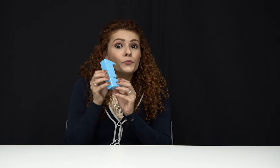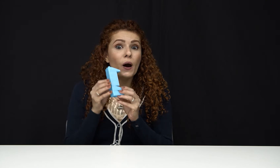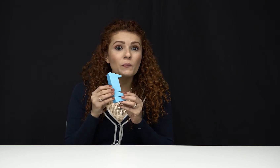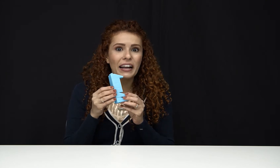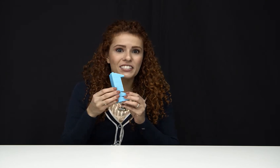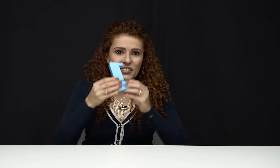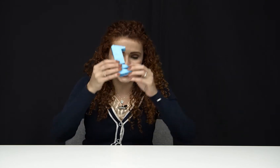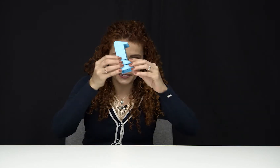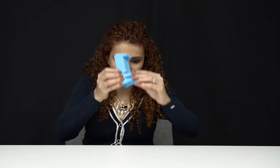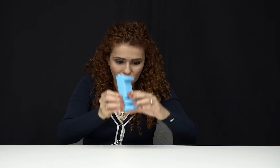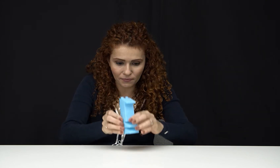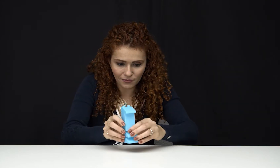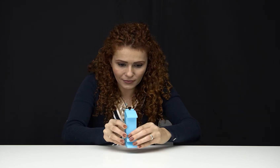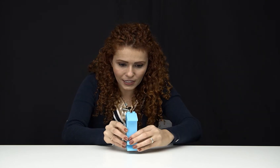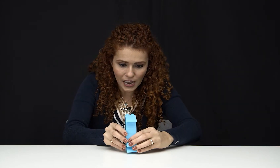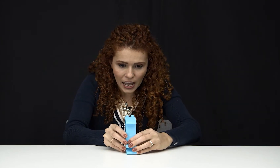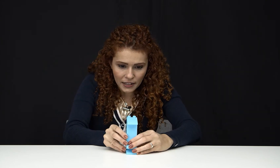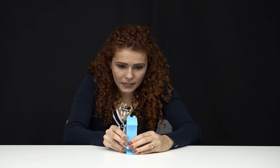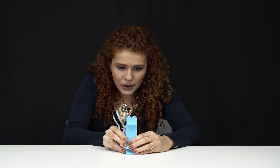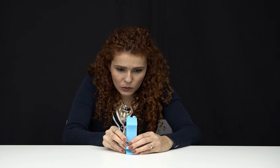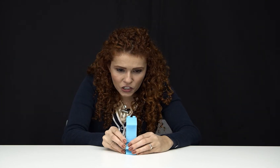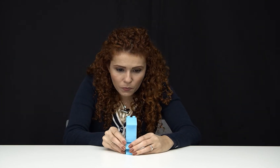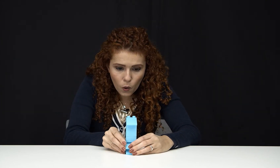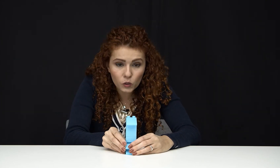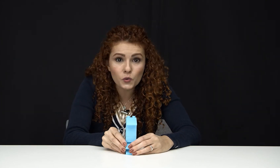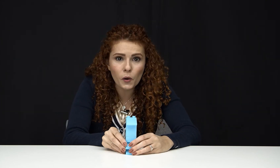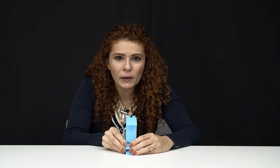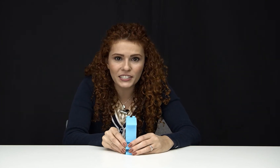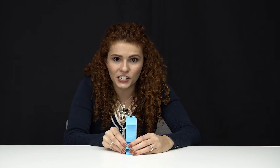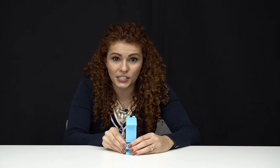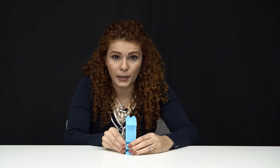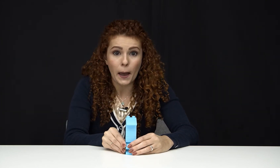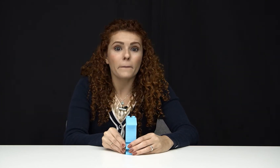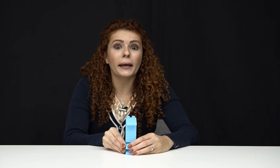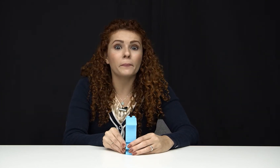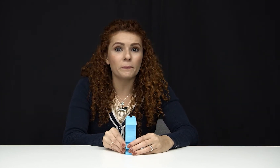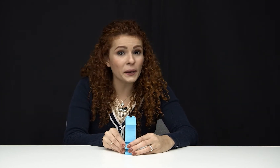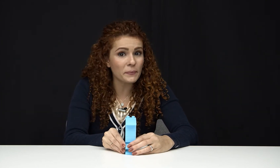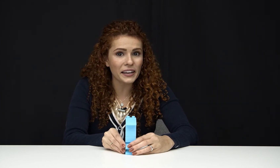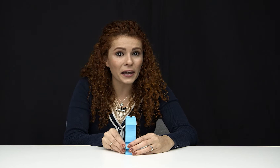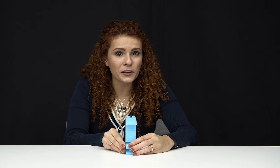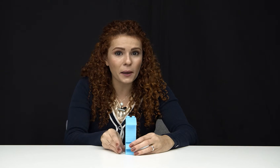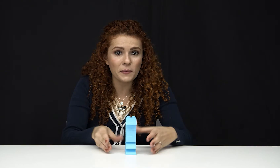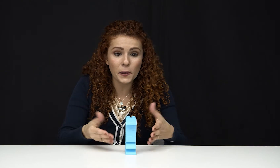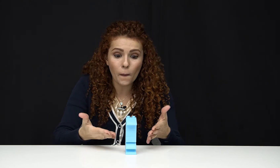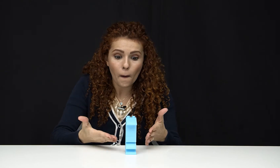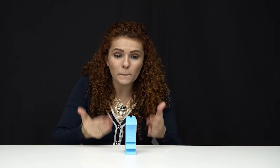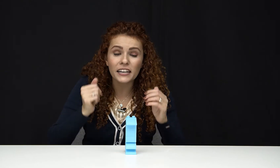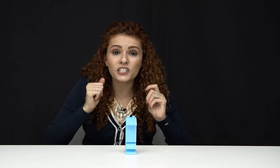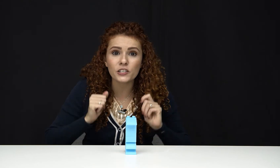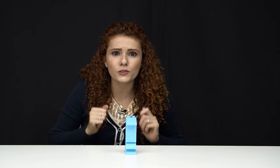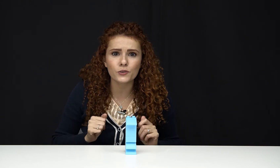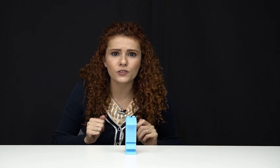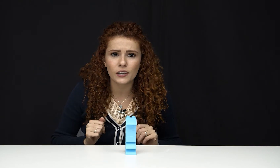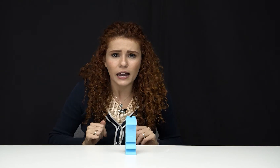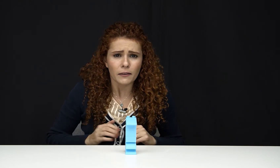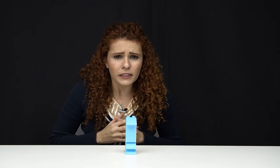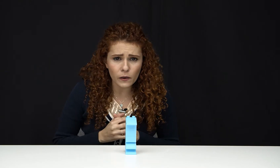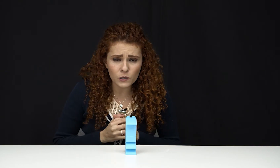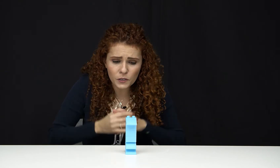João Batista. Deus chamou João Batista para preparar o caminho para Jesus. Deus pediu